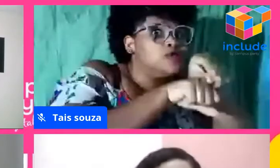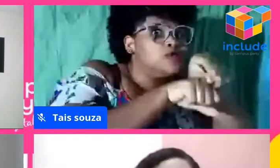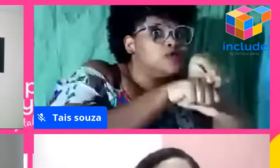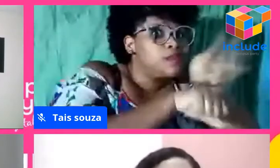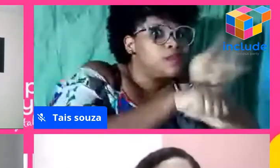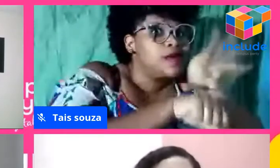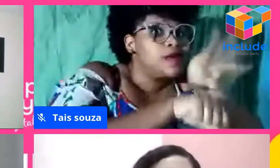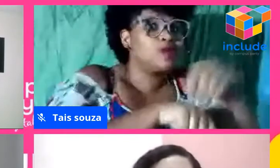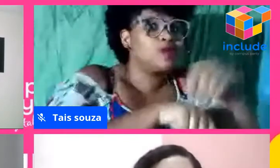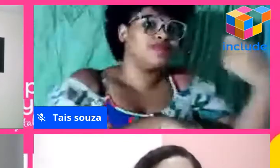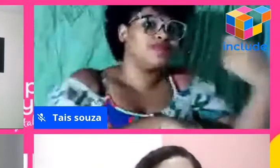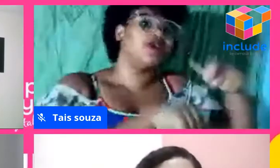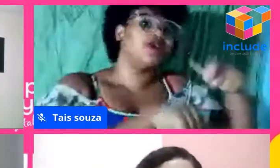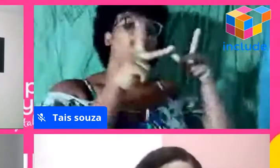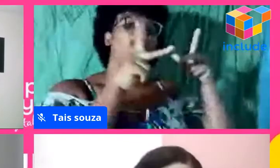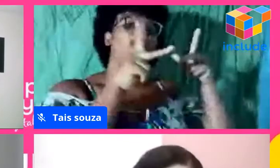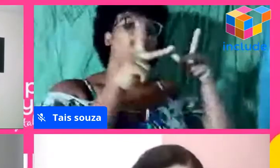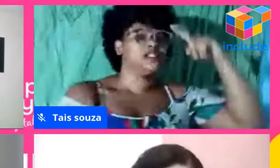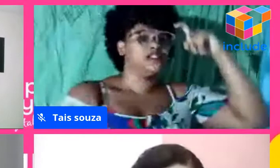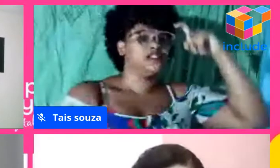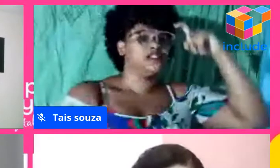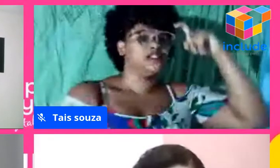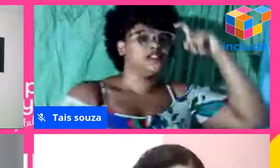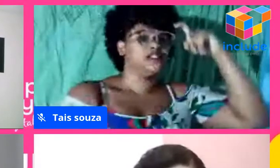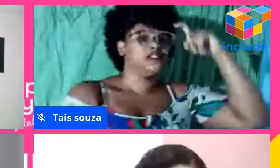E muitas vezes...